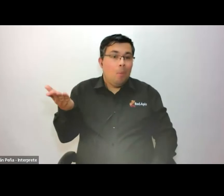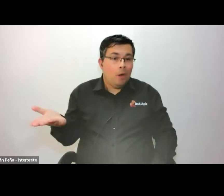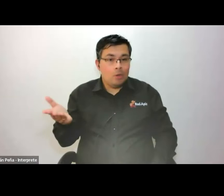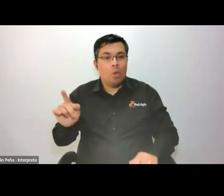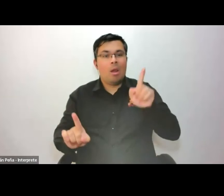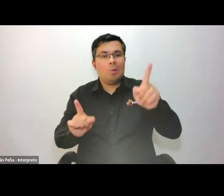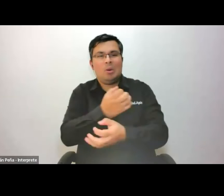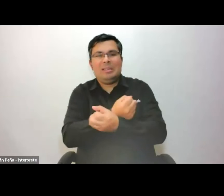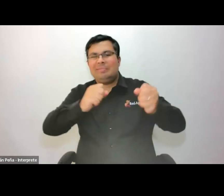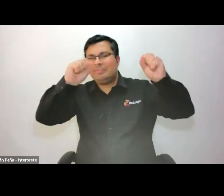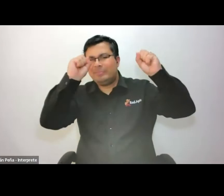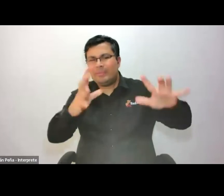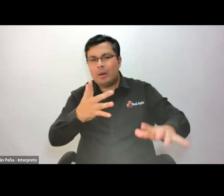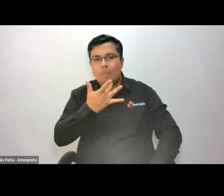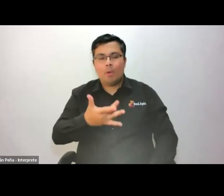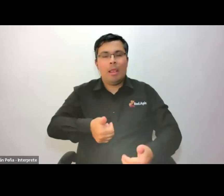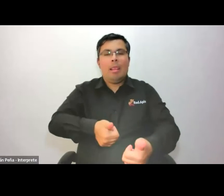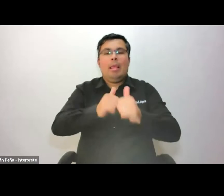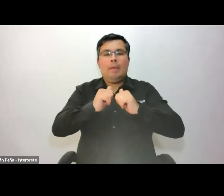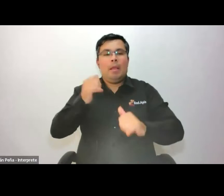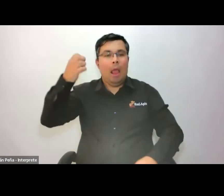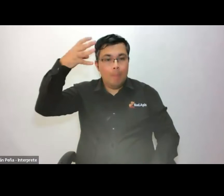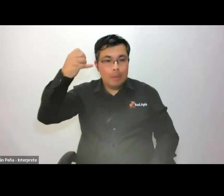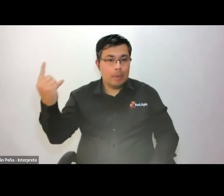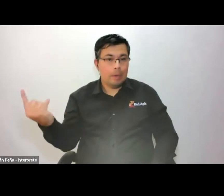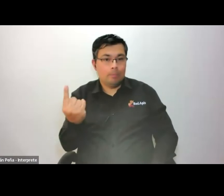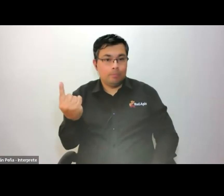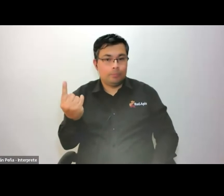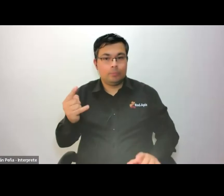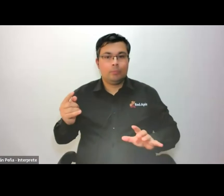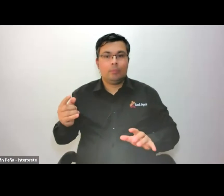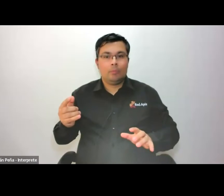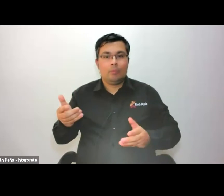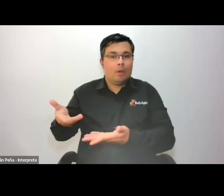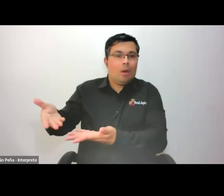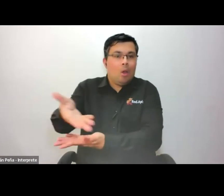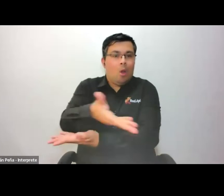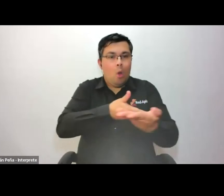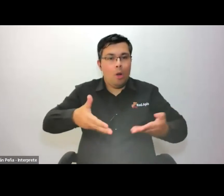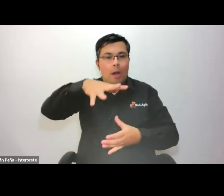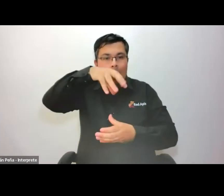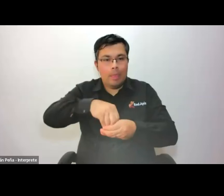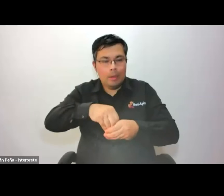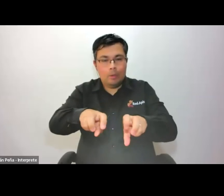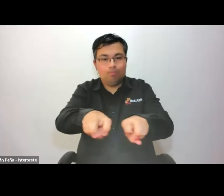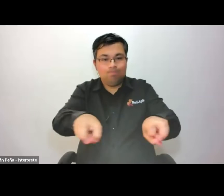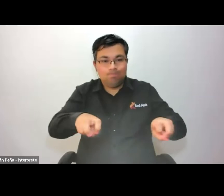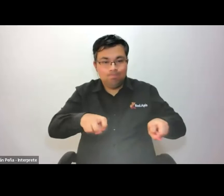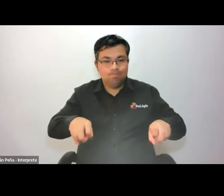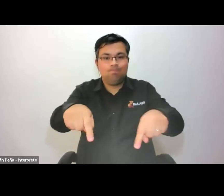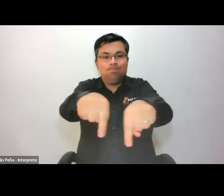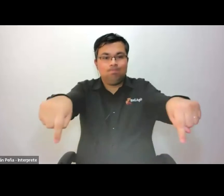el desafío del aprendizaje colectivo en aula suele ser, en algunos casos, sin